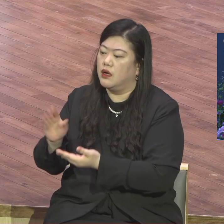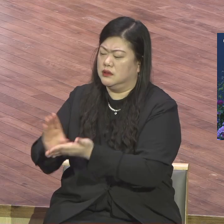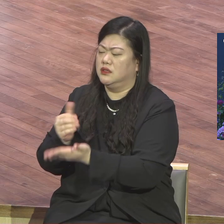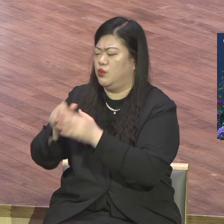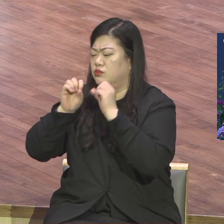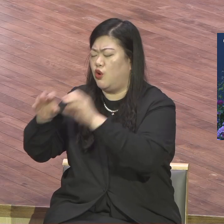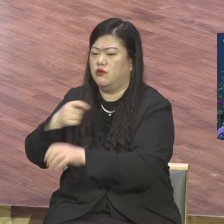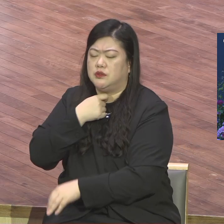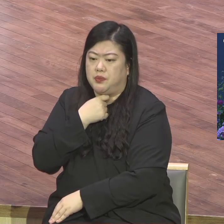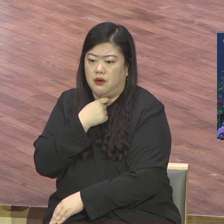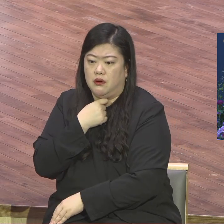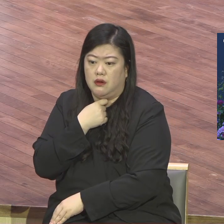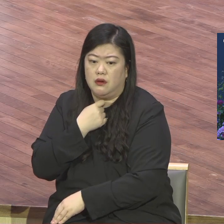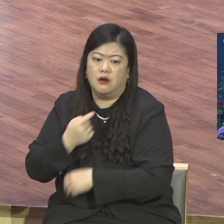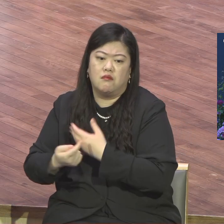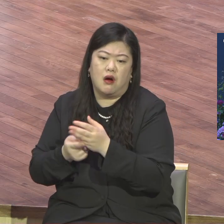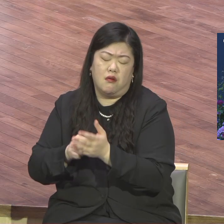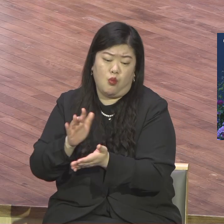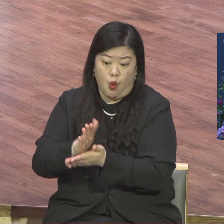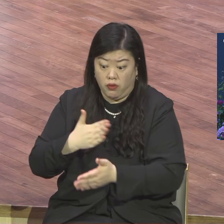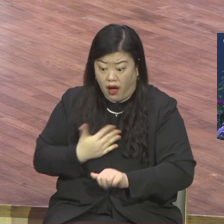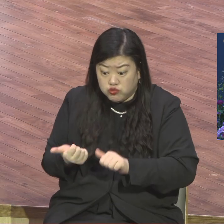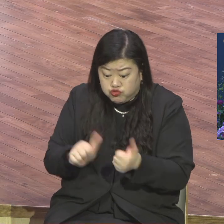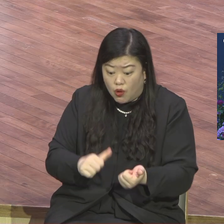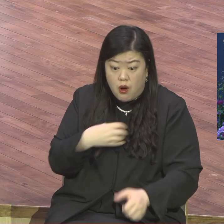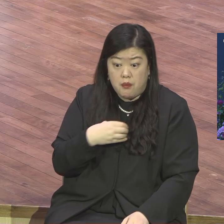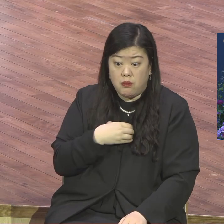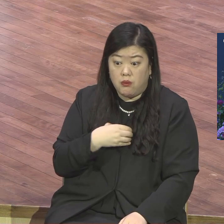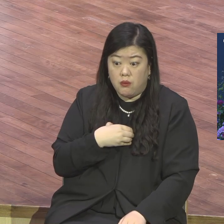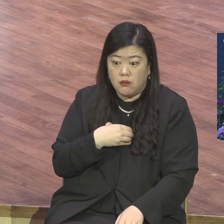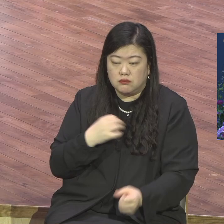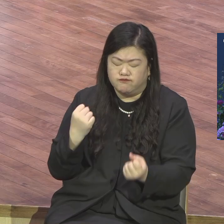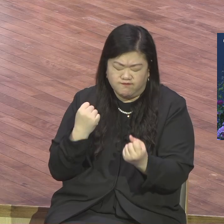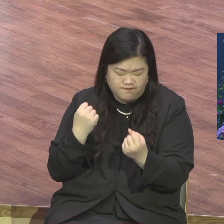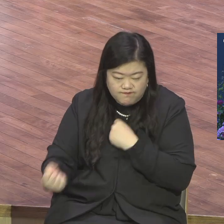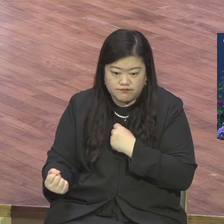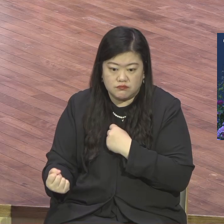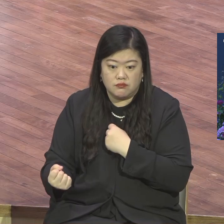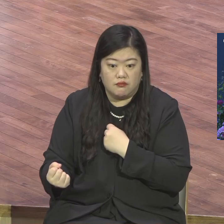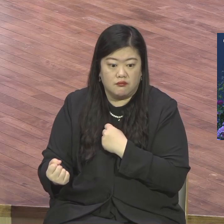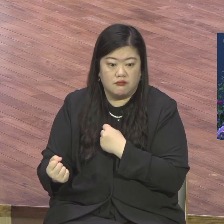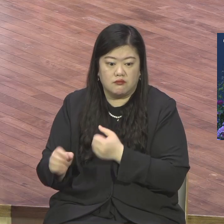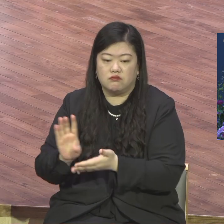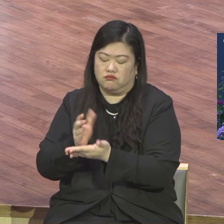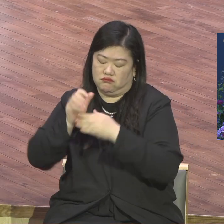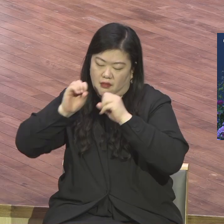대한 열망이 이렇게 큰 거예요. 구원에 대한 열망.